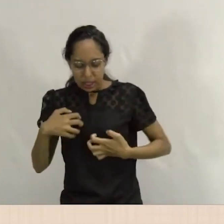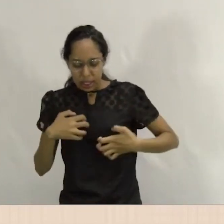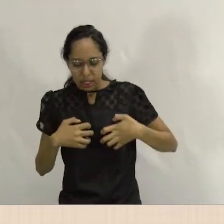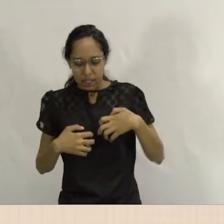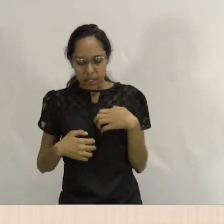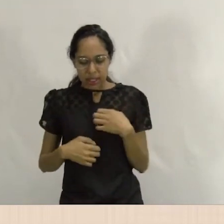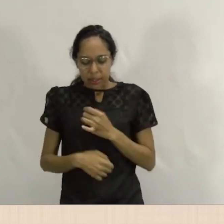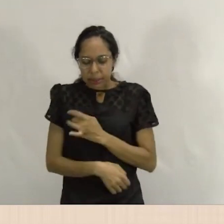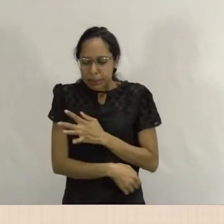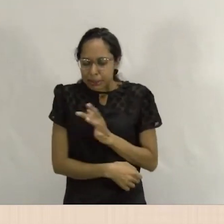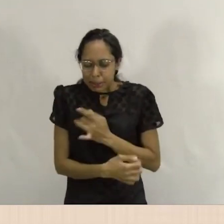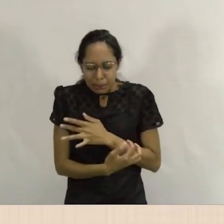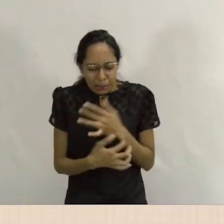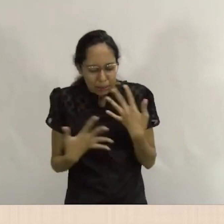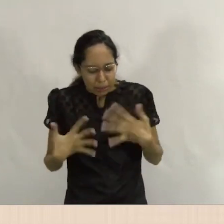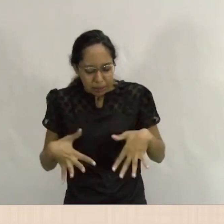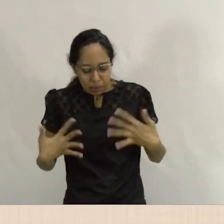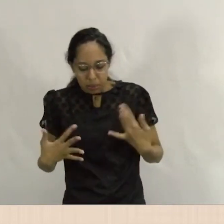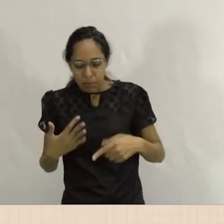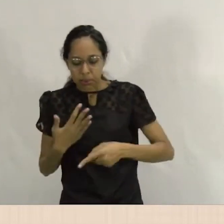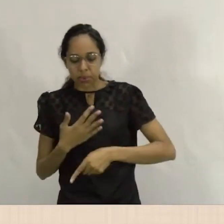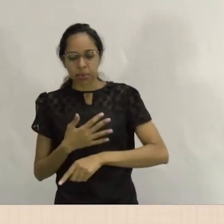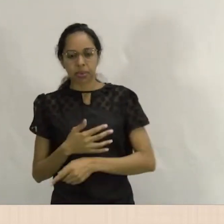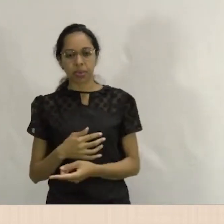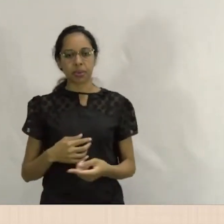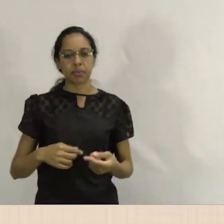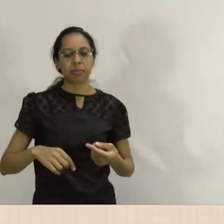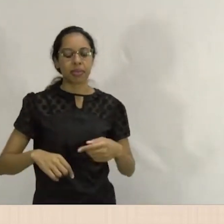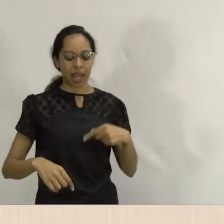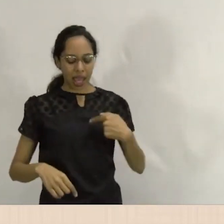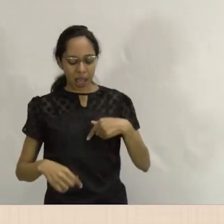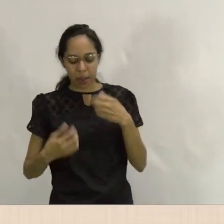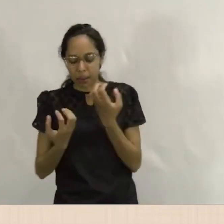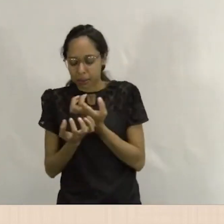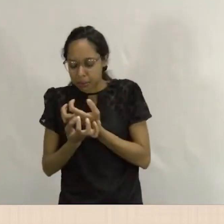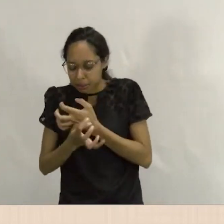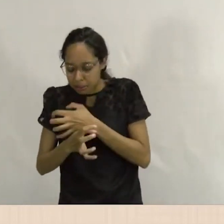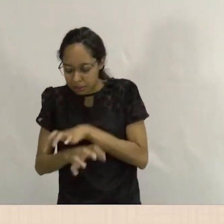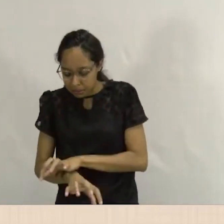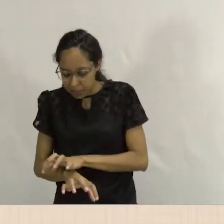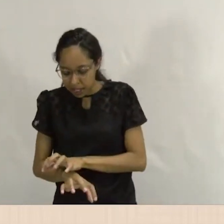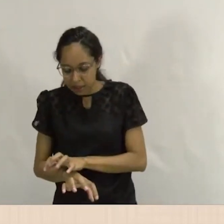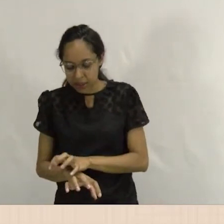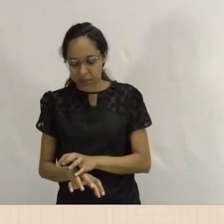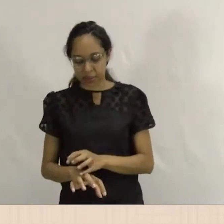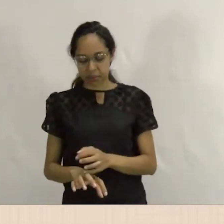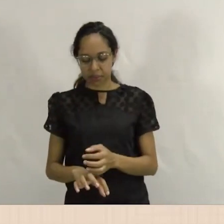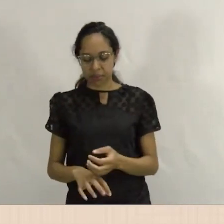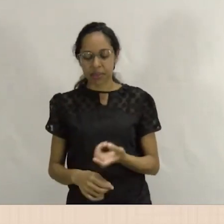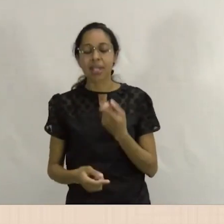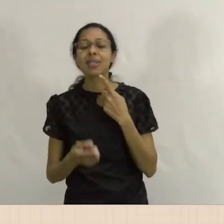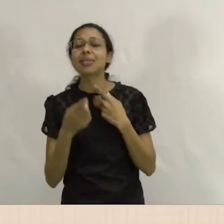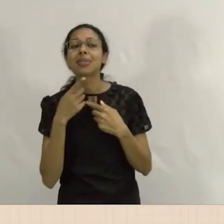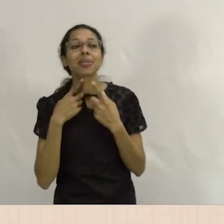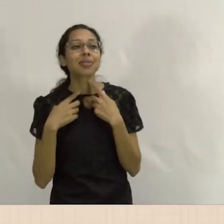pânico, porque eu estou sem realidade, estou vazio. A minha vontade então